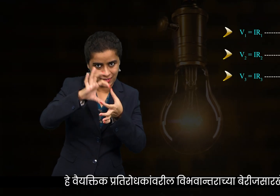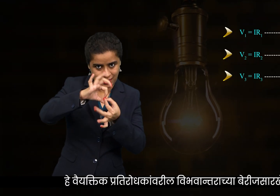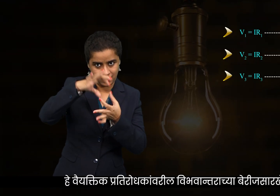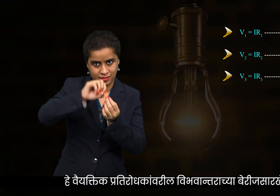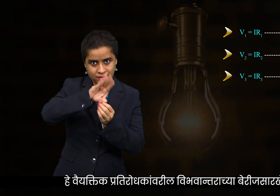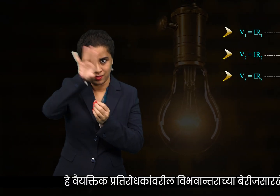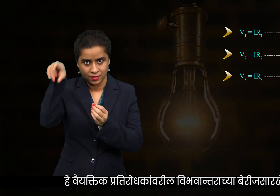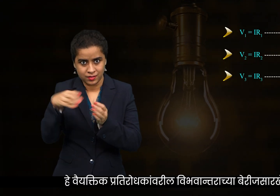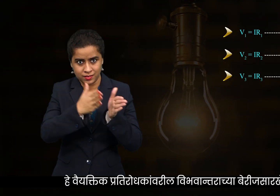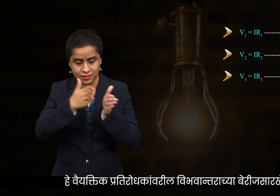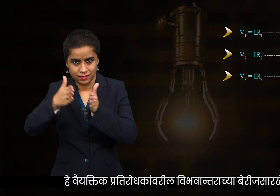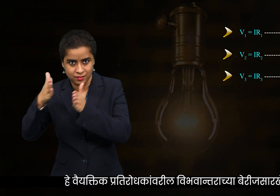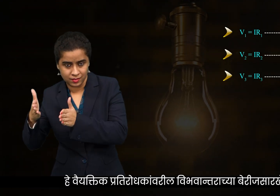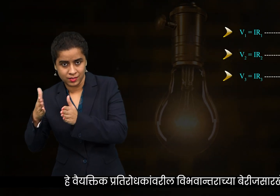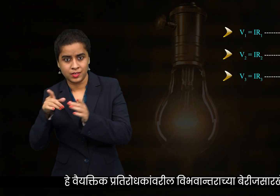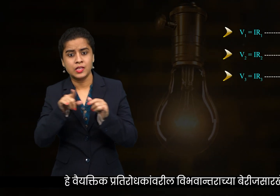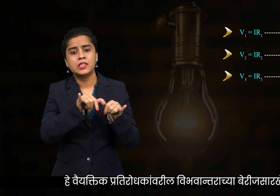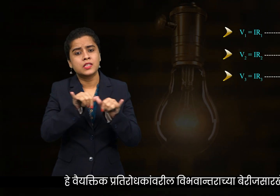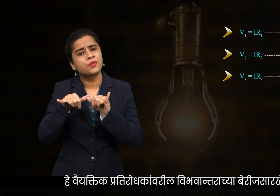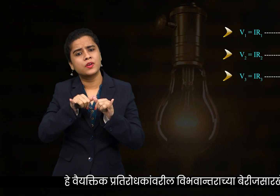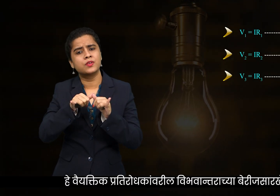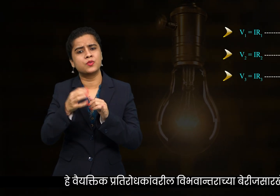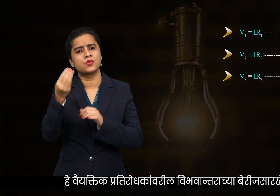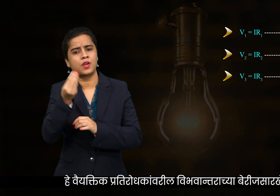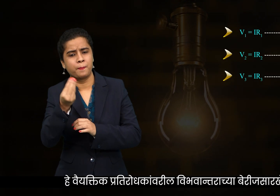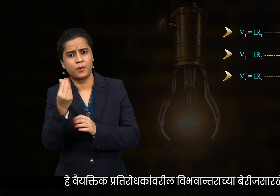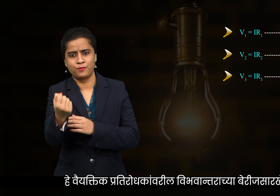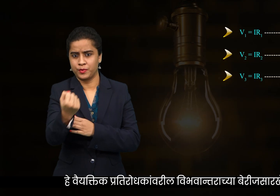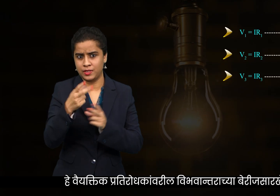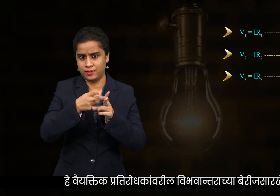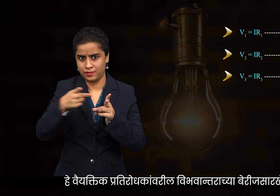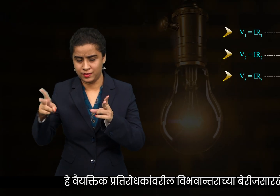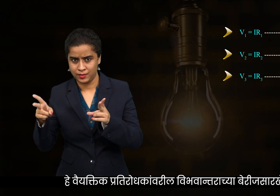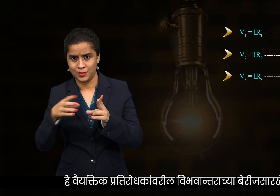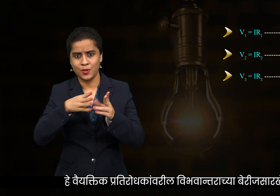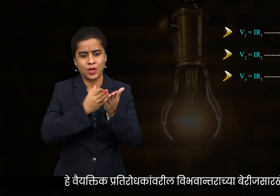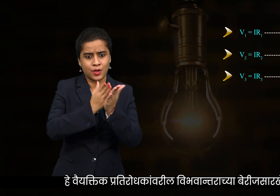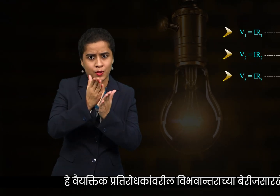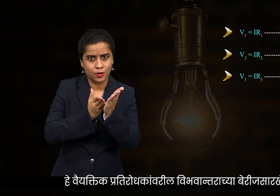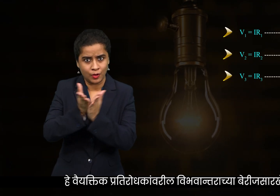हे वैयक्तिक प्रतिरोधकांवरील विभवांतराच्या बेरजेसारखेच असते.